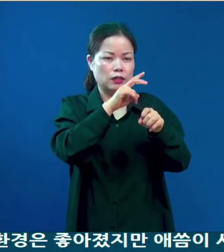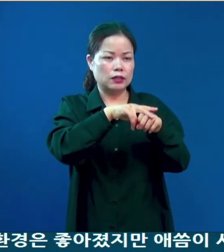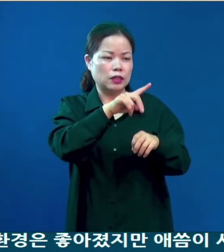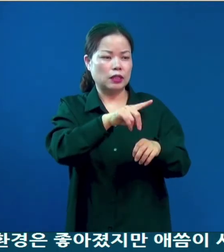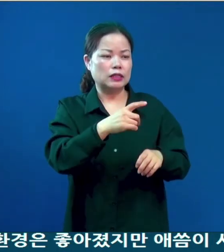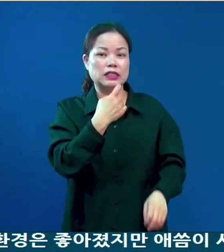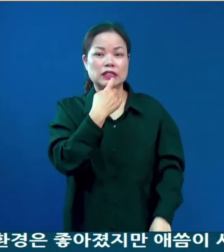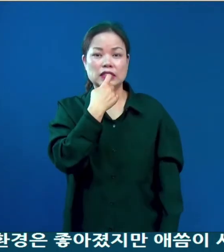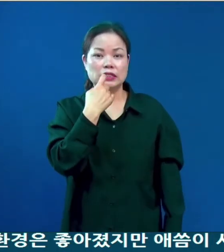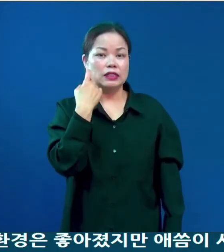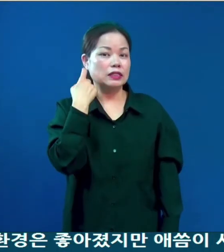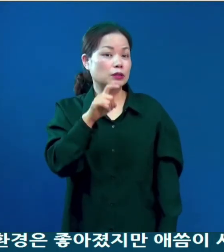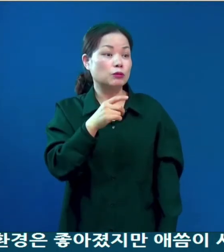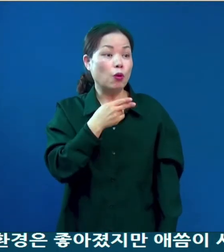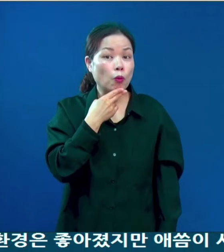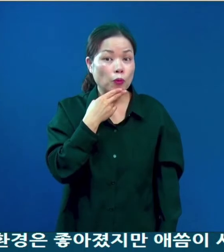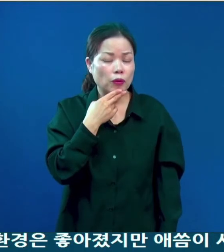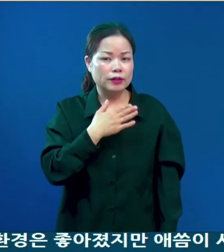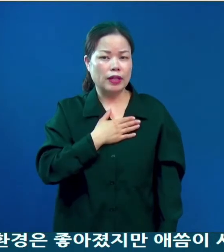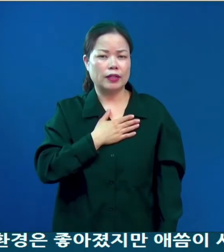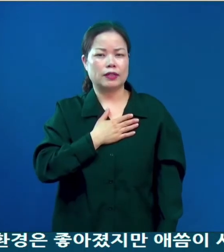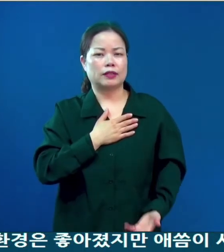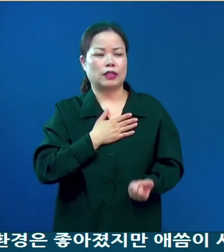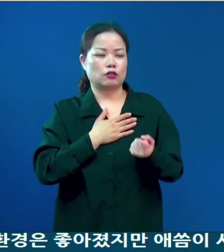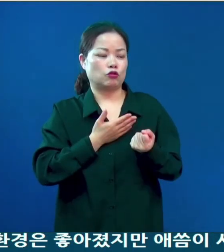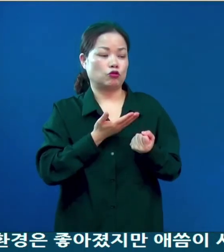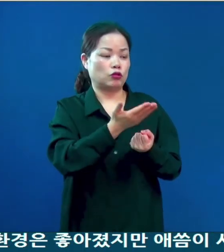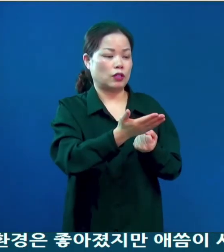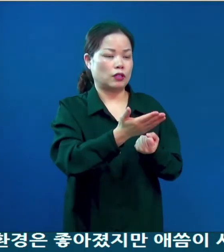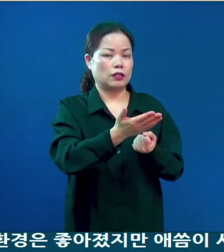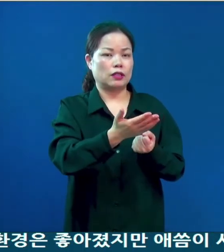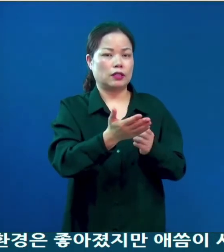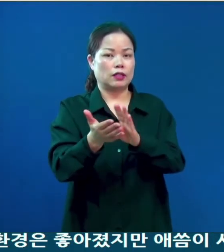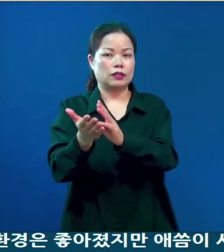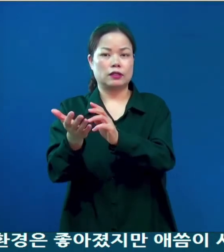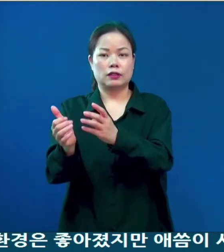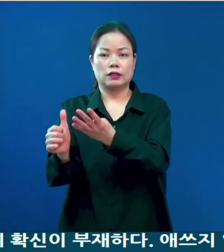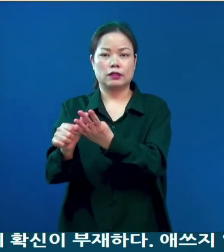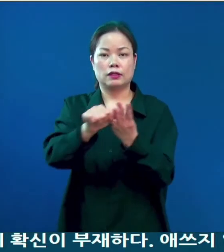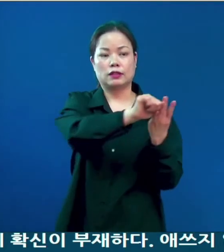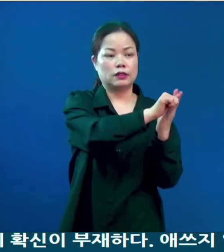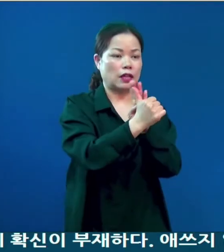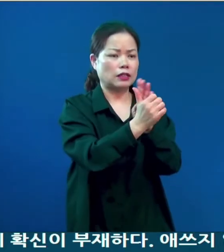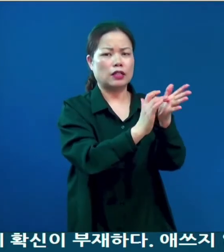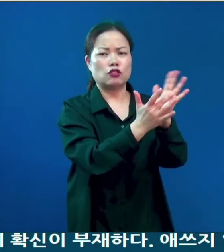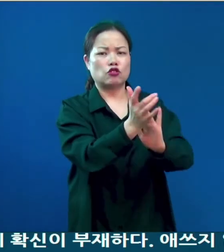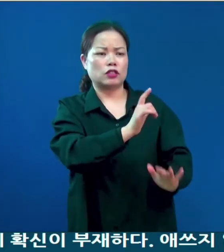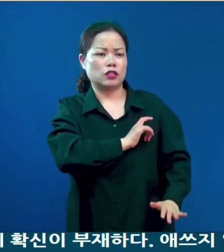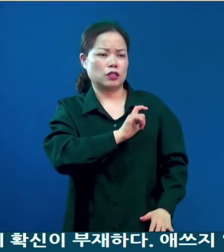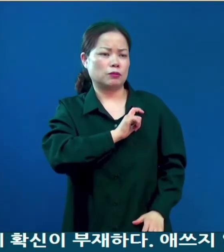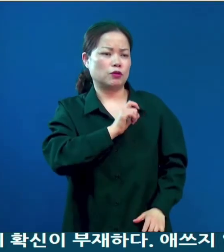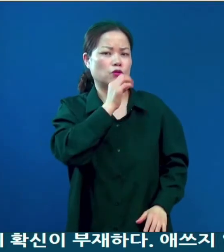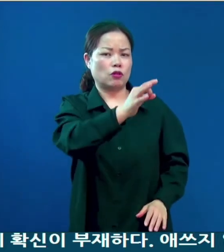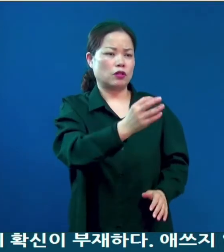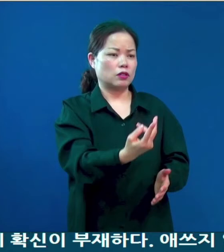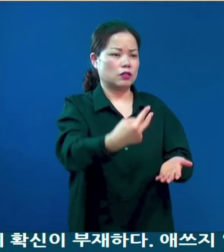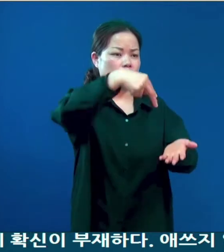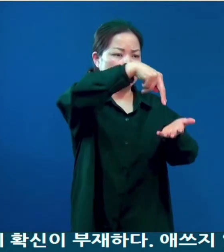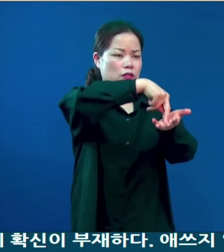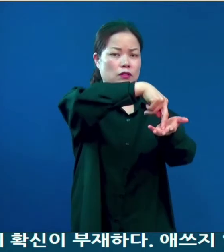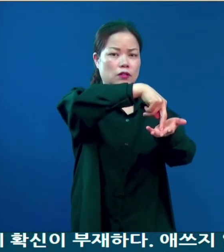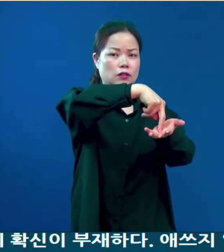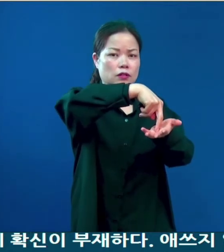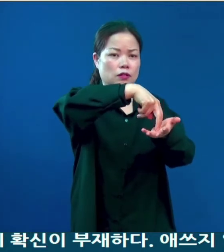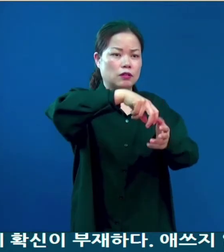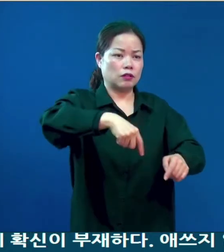얘기하죠. 은과 금은 없을지라도 내게 있는 것을 내게 주노니 나사렛 예수 이름으로 일어나 걸어라. 은과 금은 없을지라도 기도를